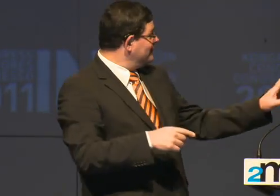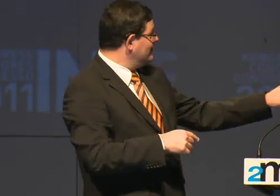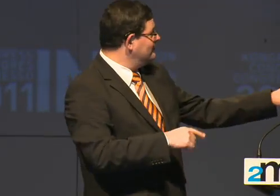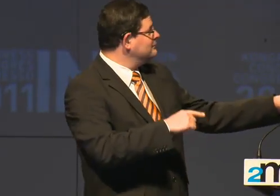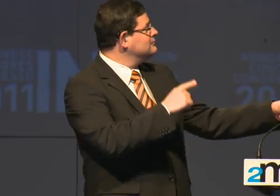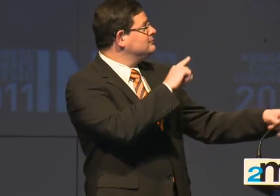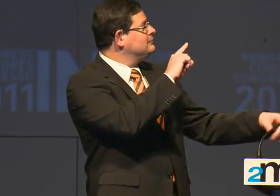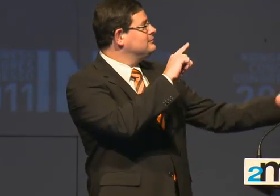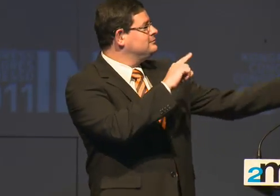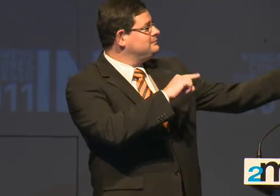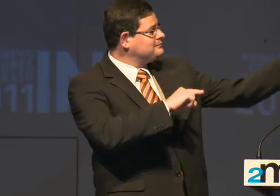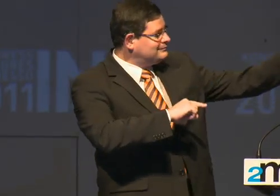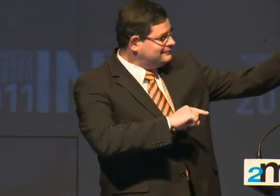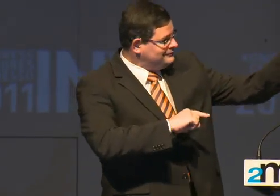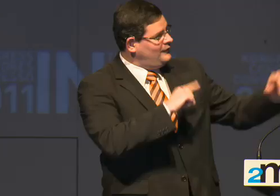Bonjour à toutes, bonjour à tous.